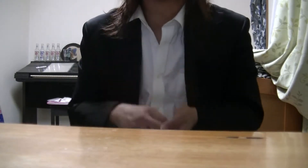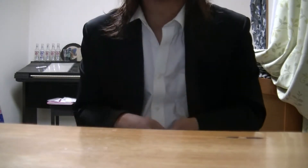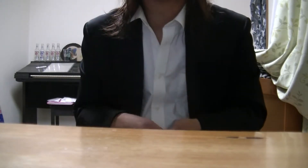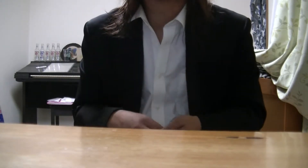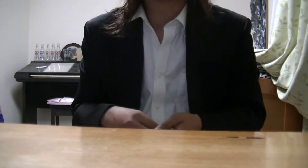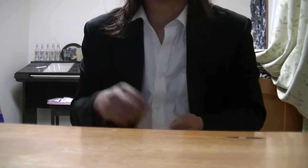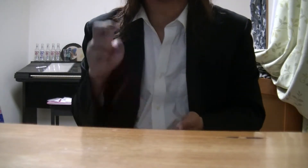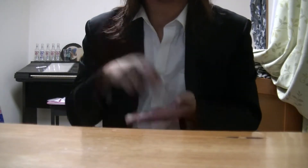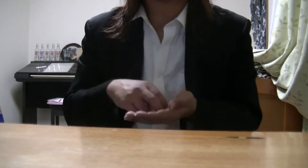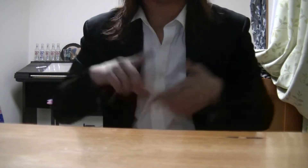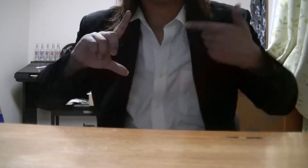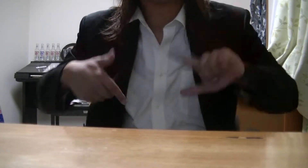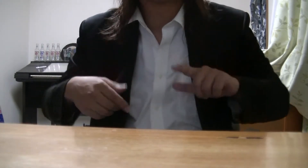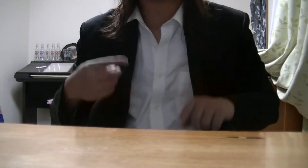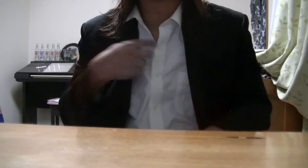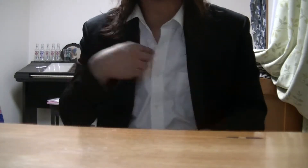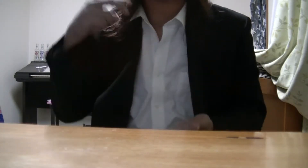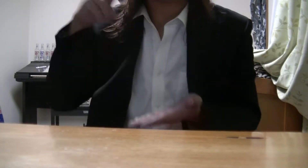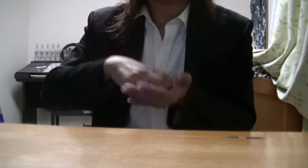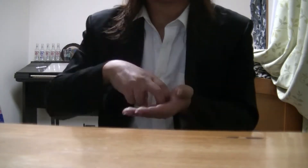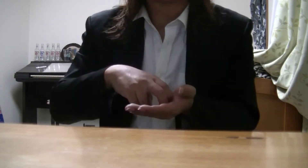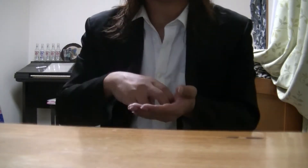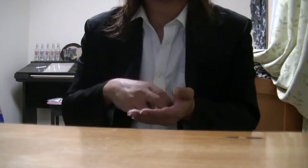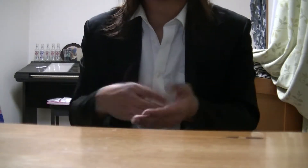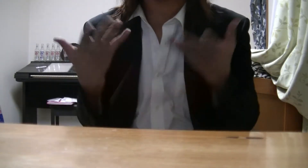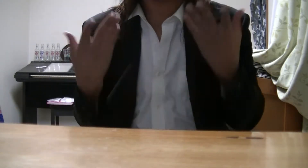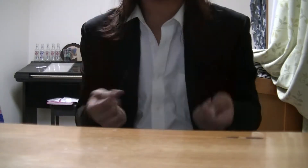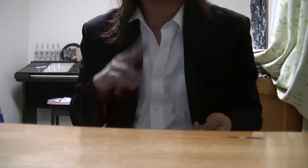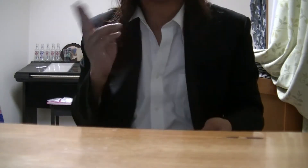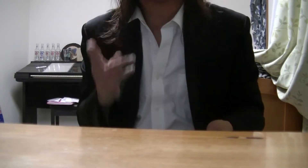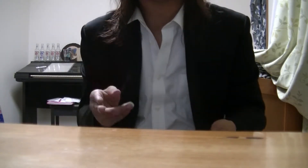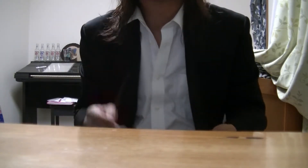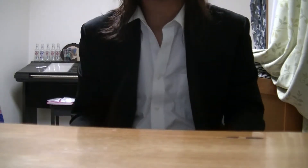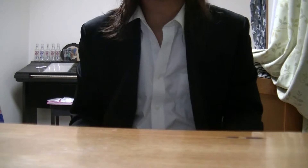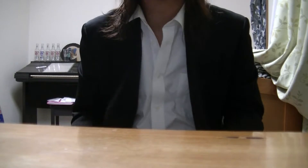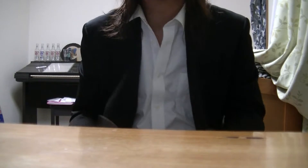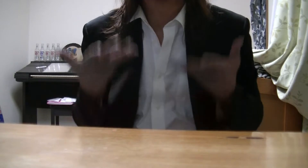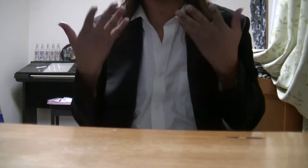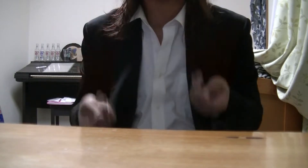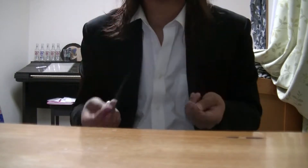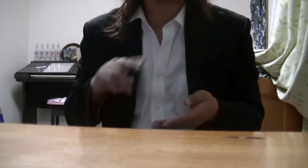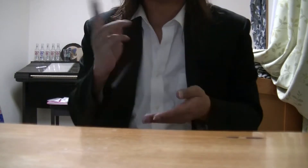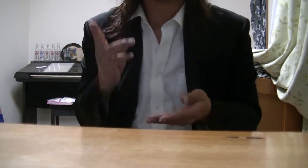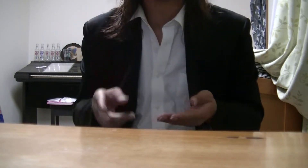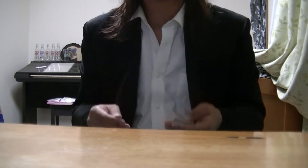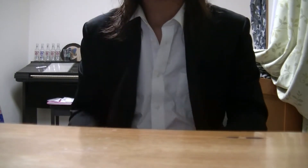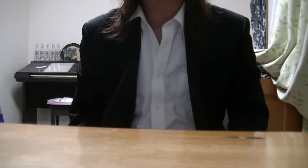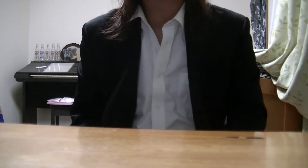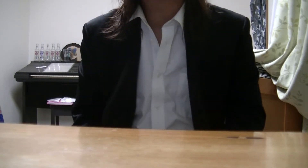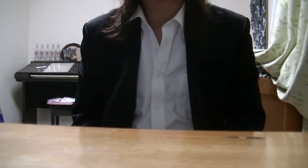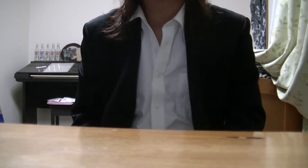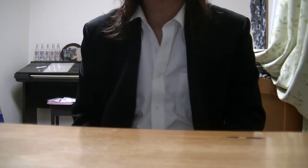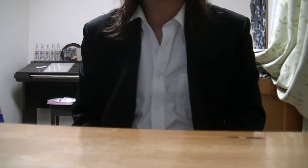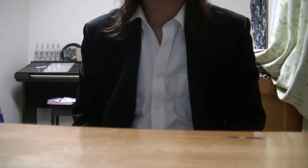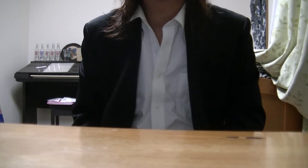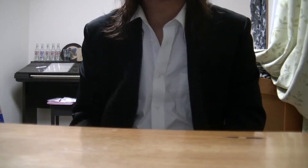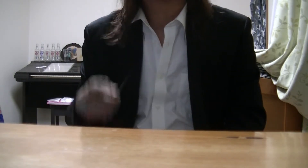うかとかじゃない、僕決めたんです、ああ最後かもしれない、今日の授業最後かもしれない、そう思いながら授業やろう